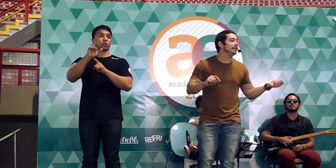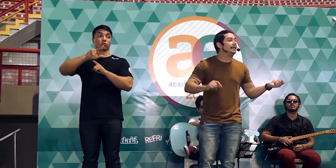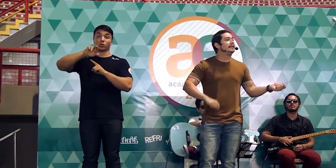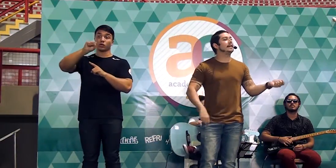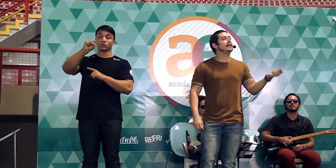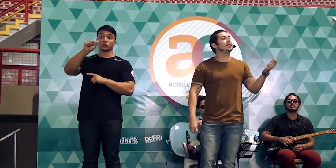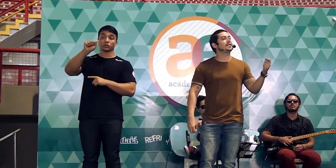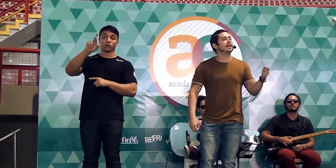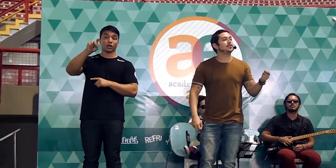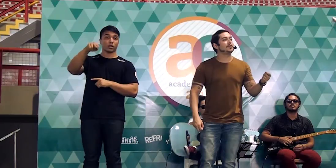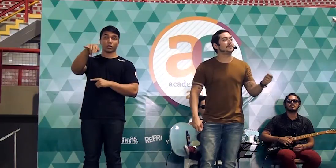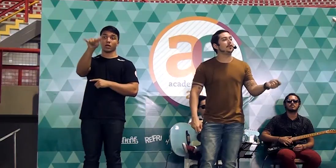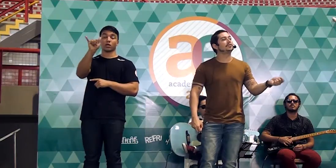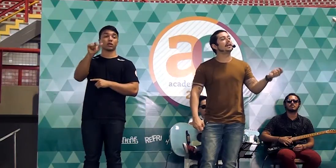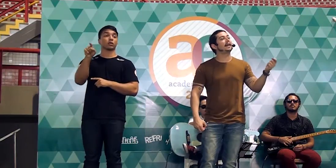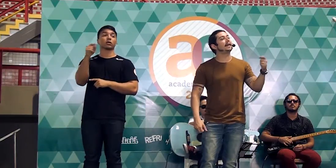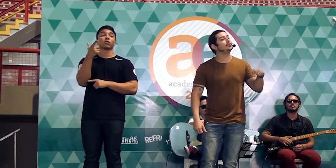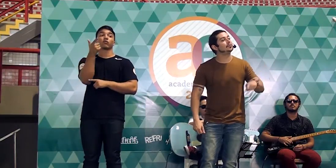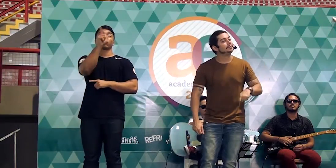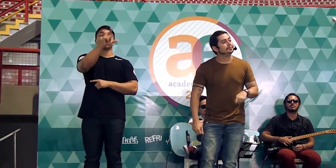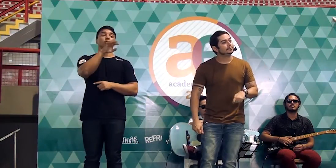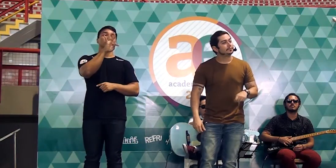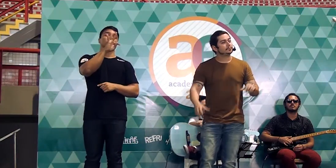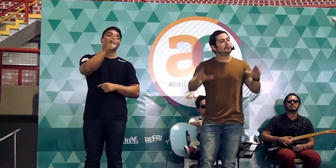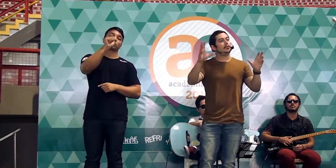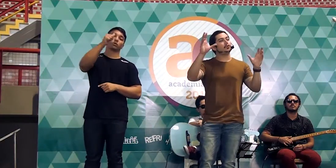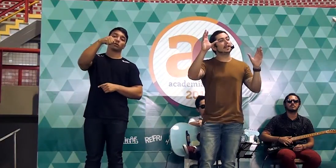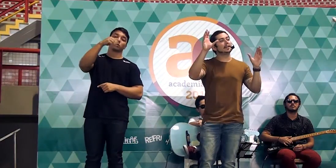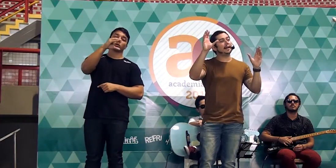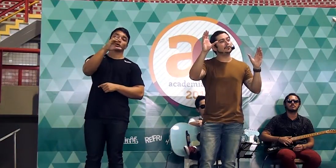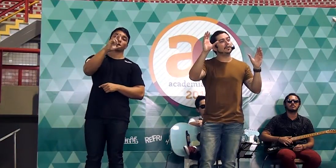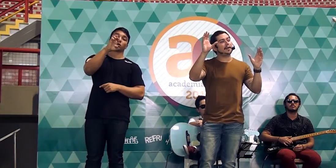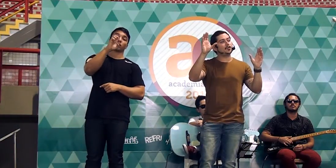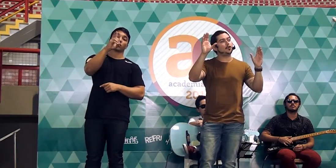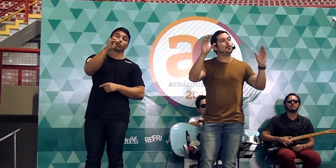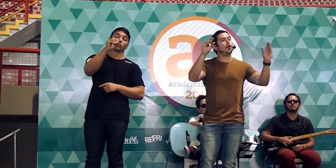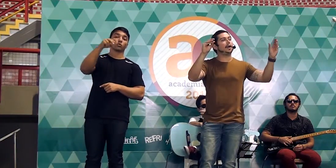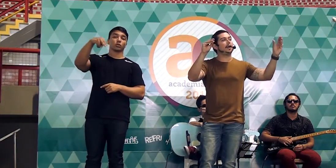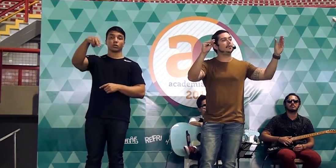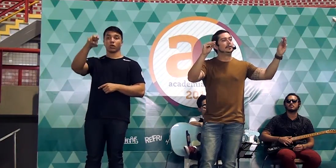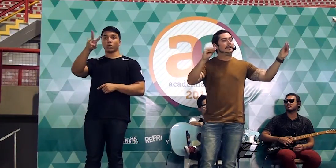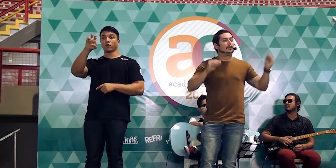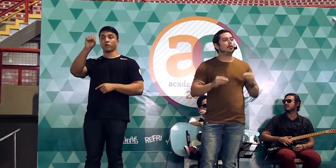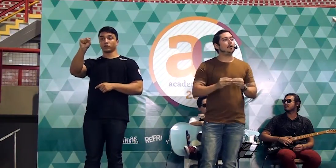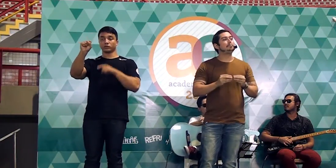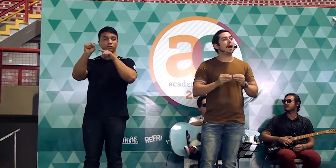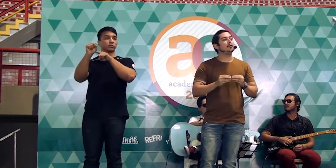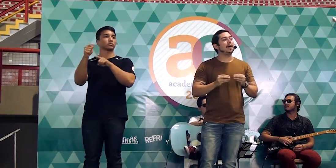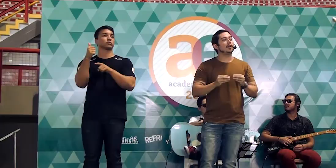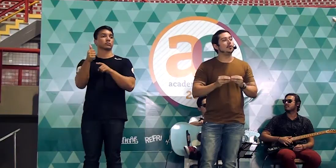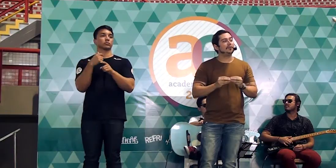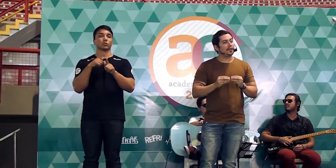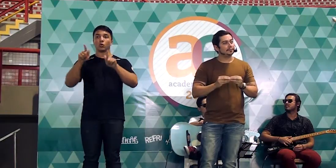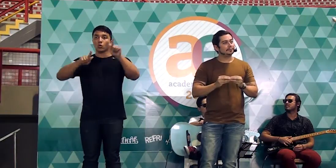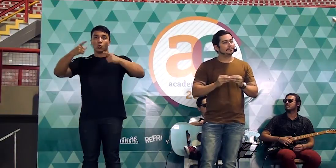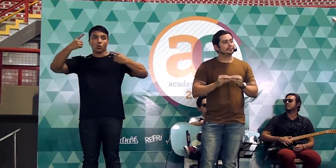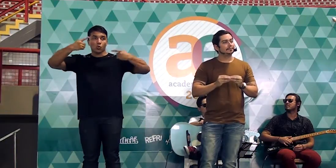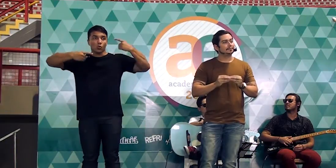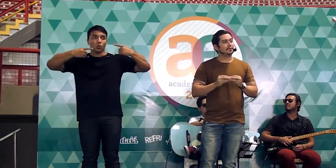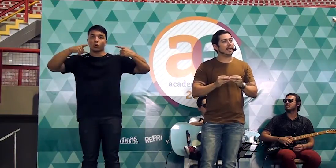Sarney, né? Quem ganhou as eleições foi o Tancredo. O Tancredo Neves concorreu com Paulo